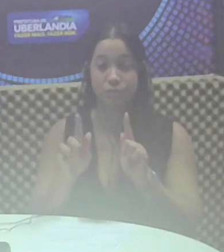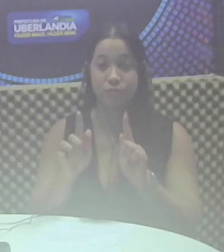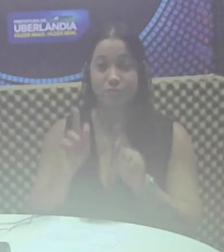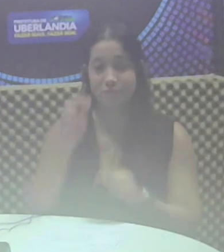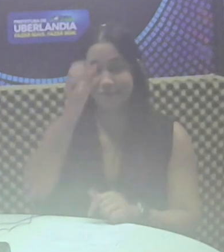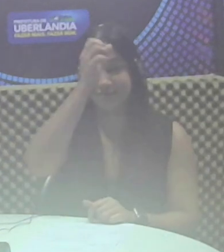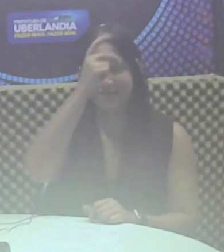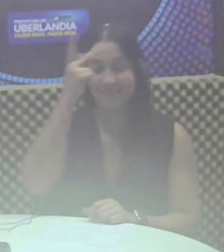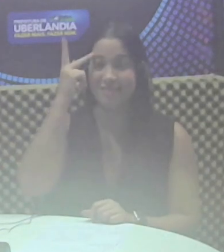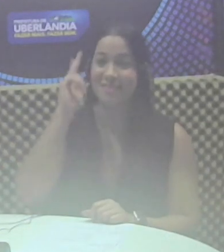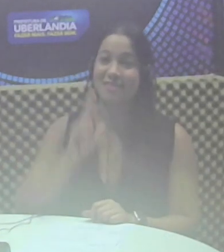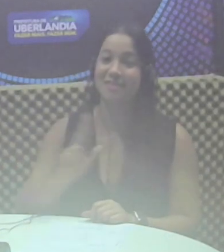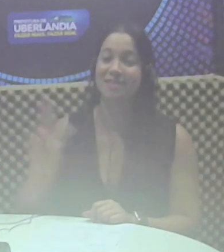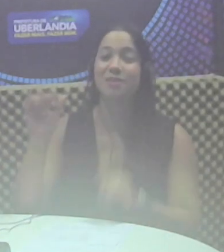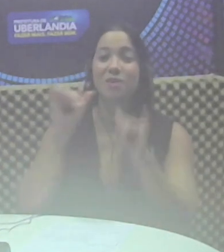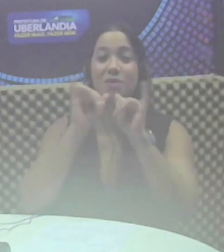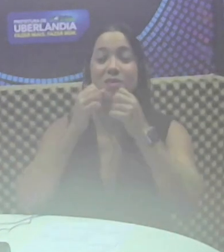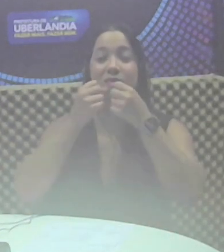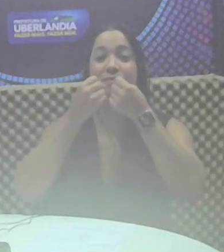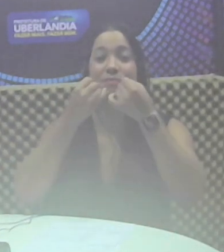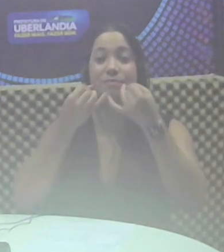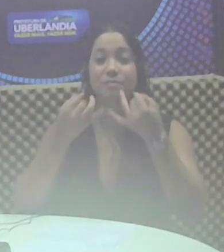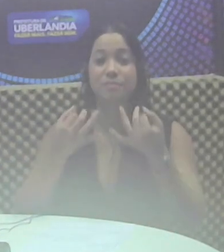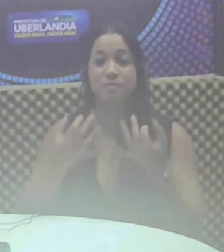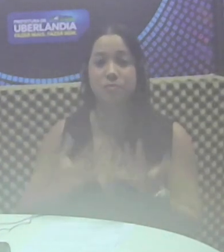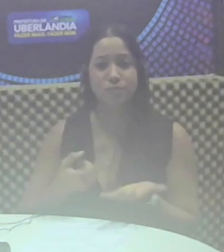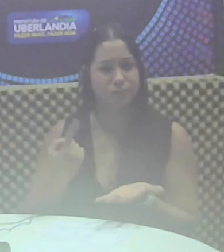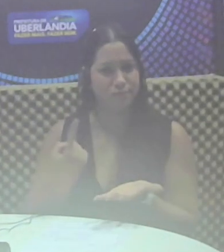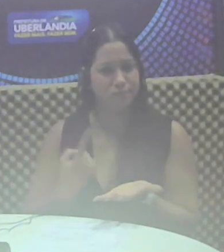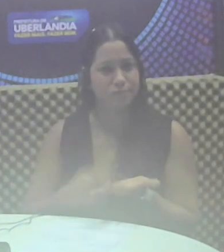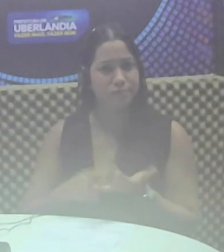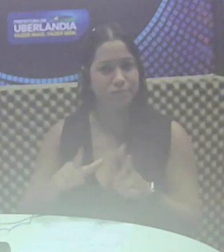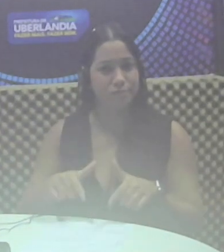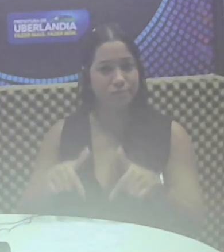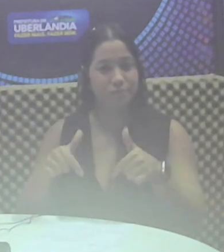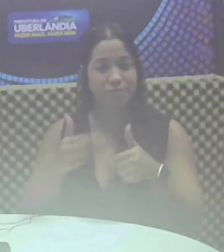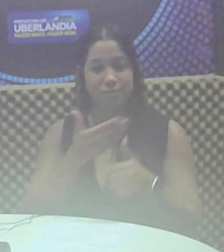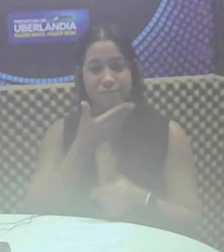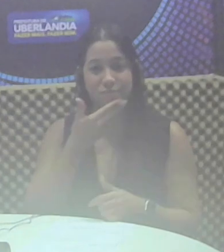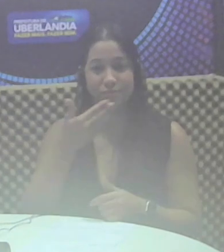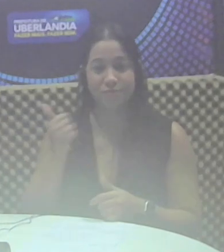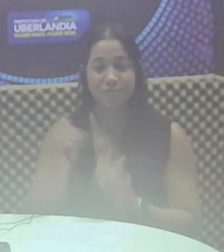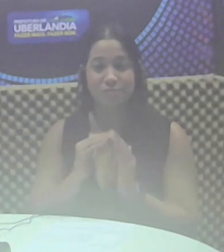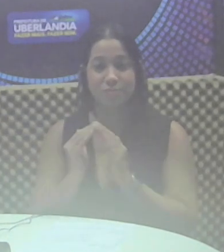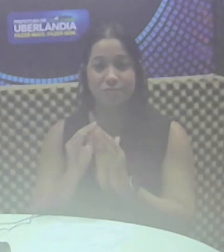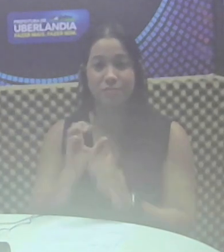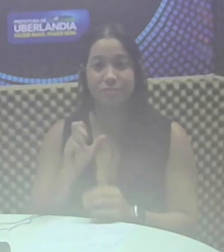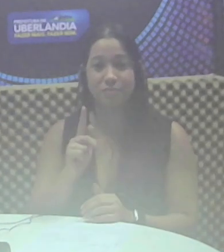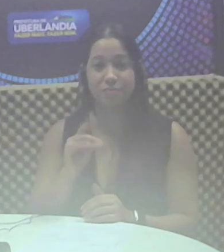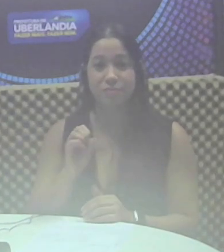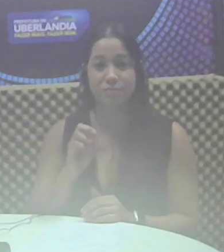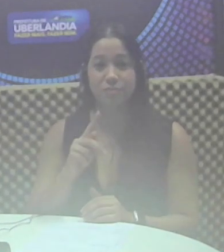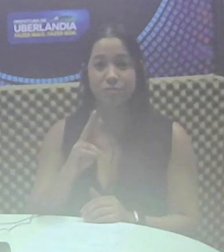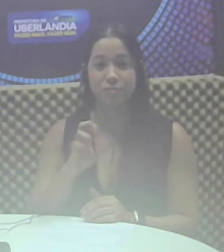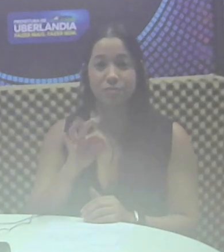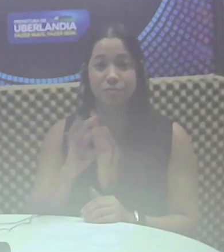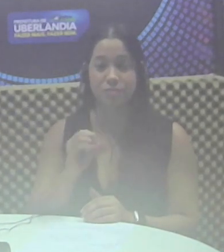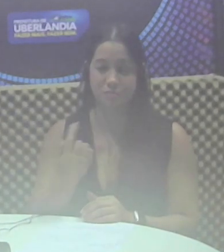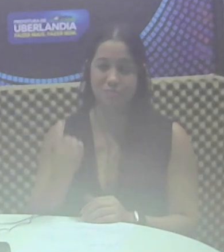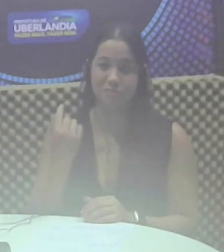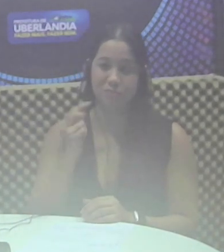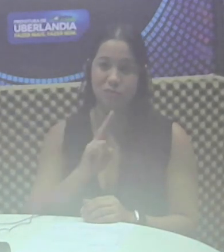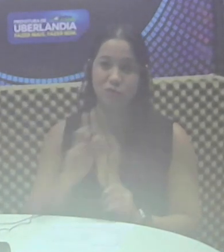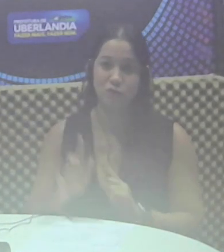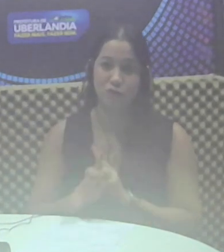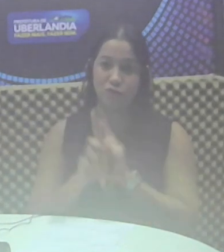de Uberlândia vem a público esclarecer que tem compromisso em atuar por melhorias no bairro Elison Prieto, antigo Glória, e que